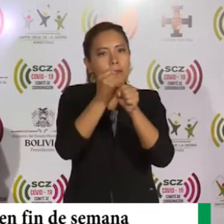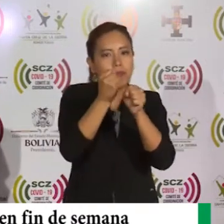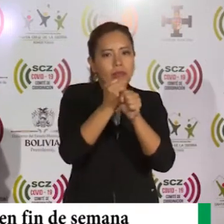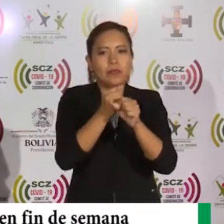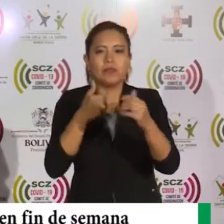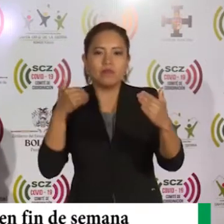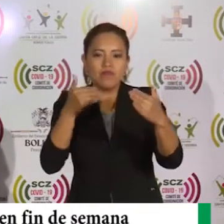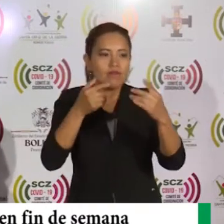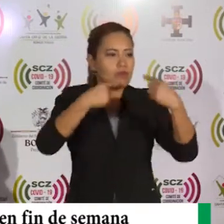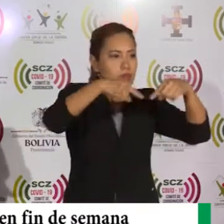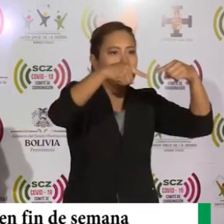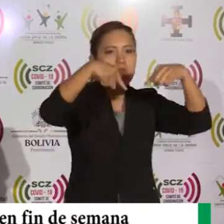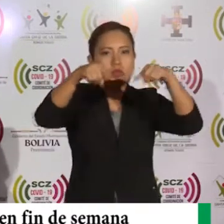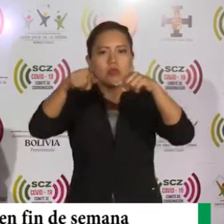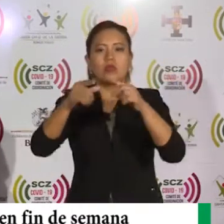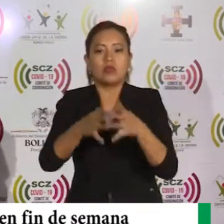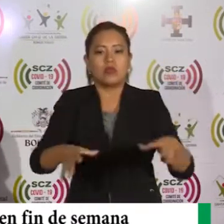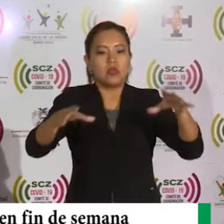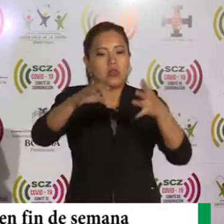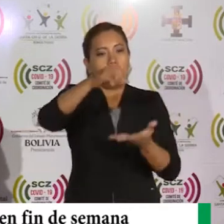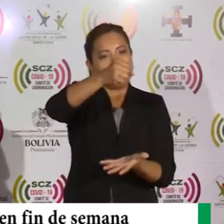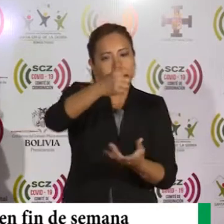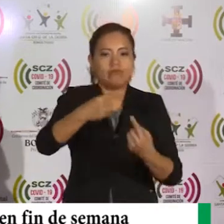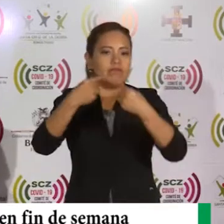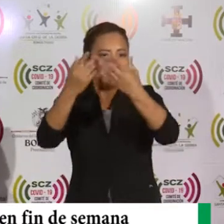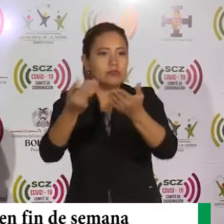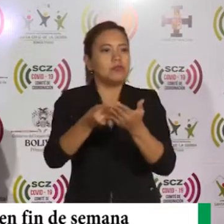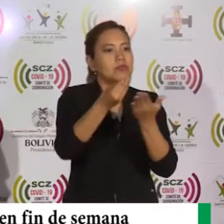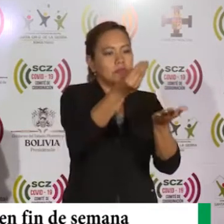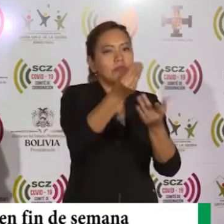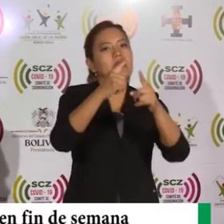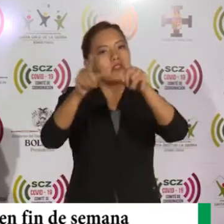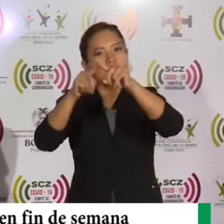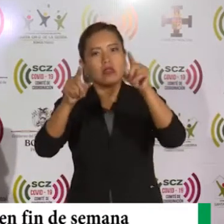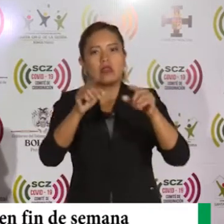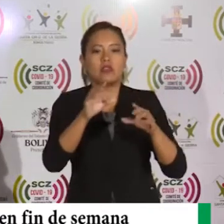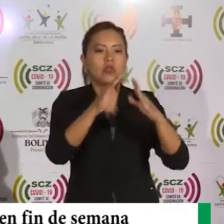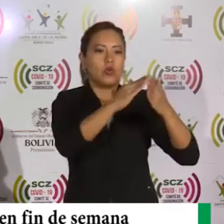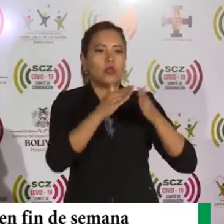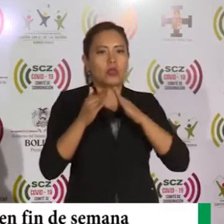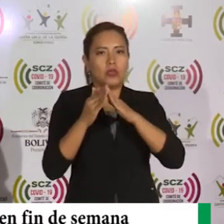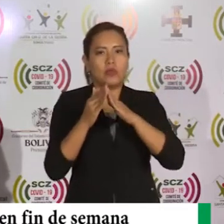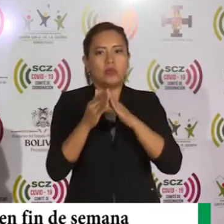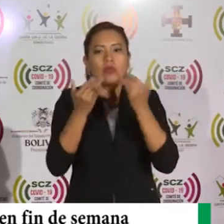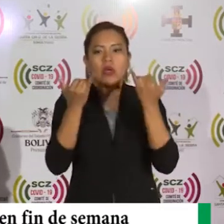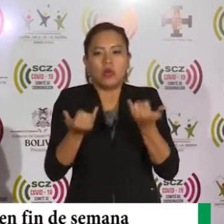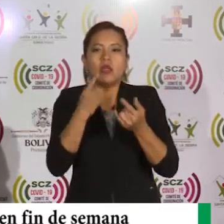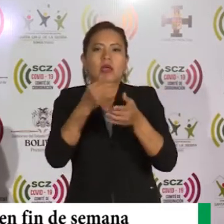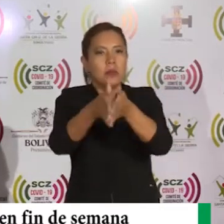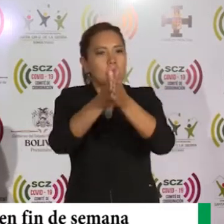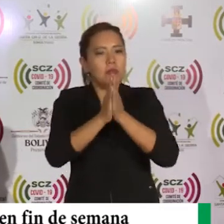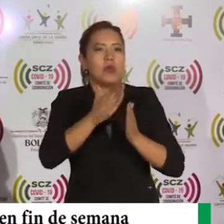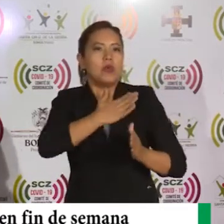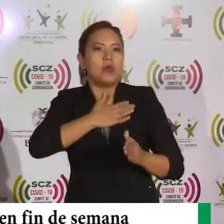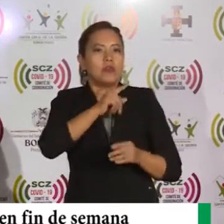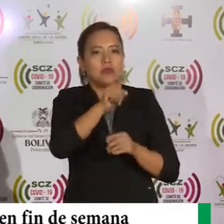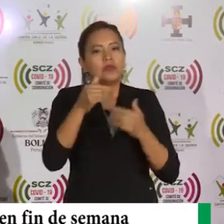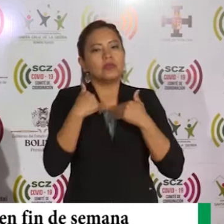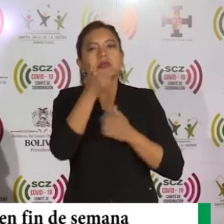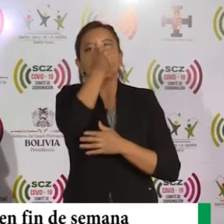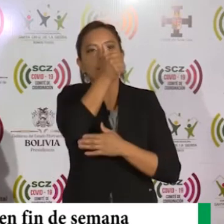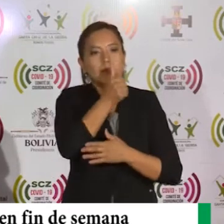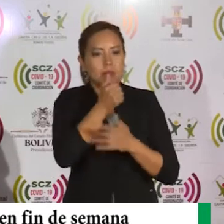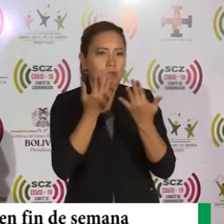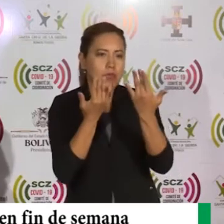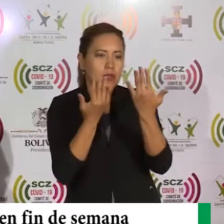las comunidades. Las bolsas de alimentos van a llegar a cada una de las comunidades y en este caso ya les pedimos un poquito de paciencia